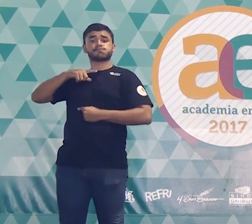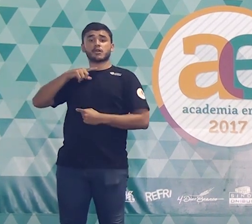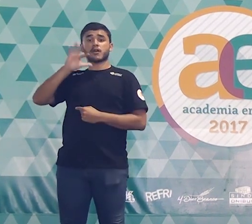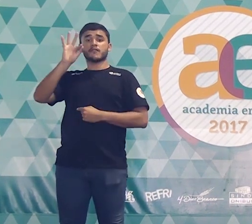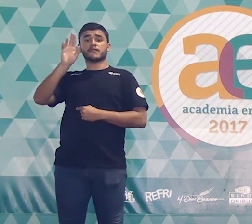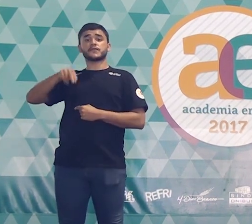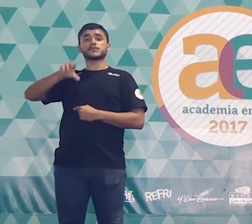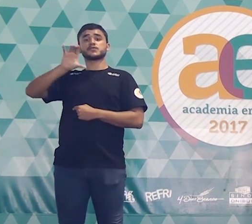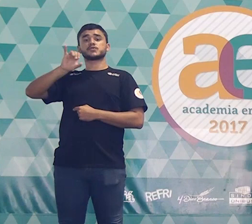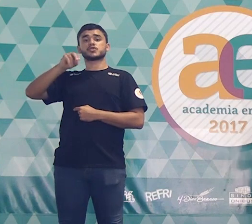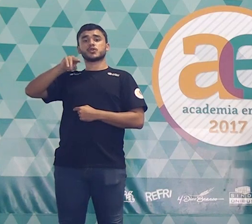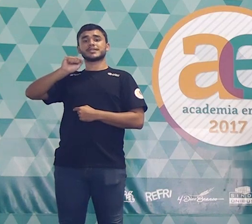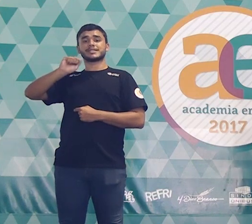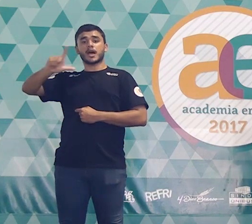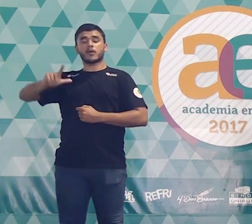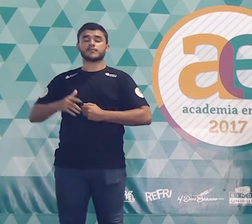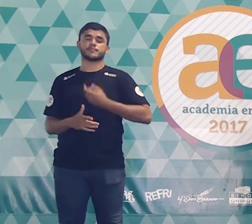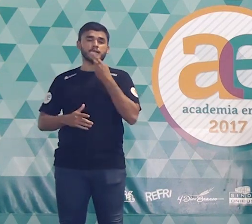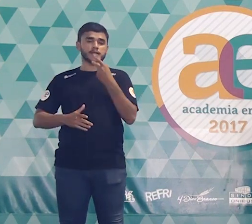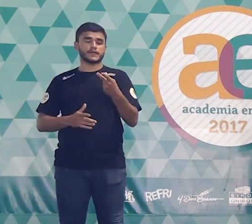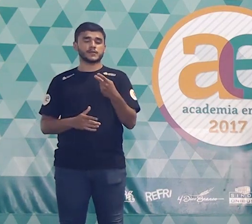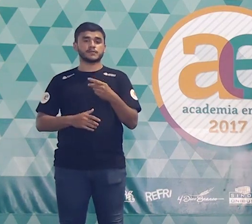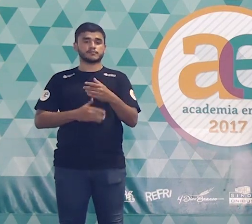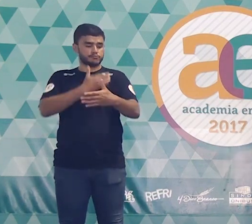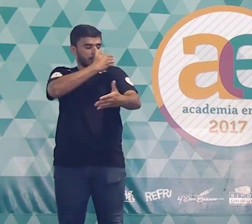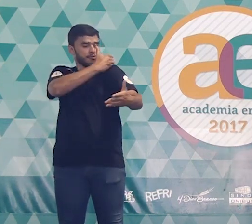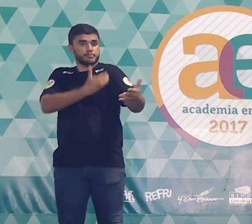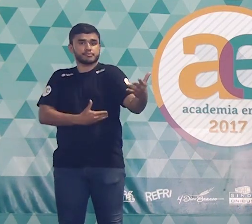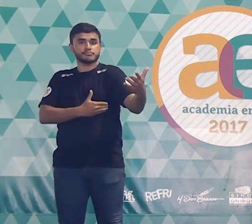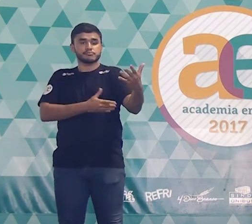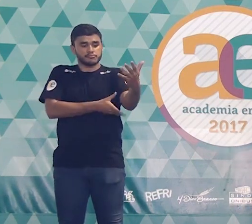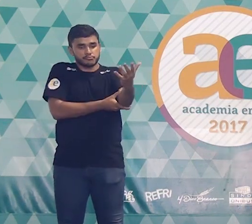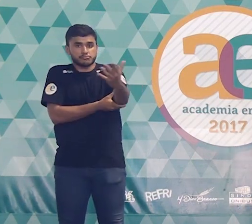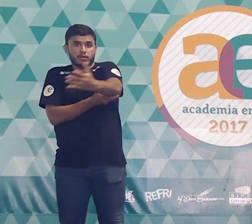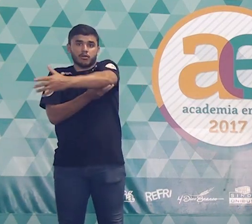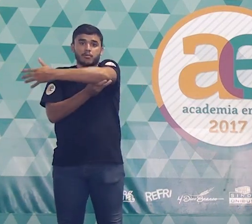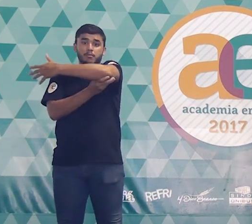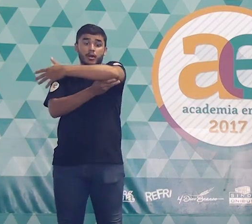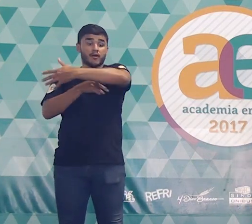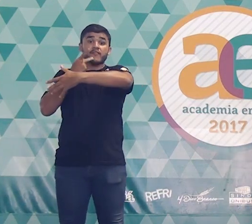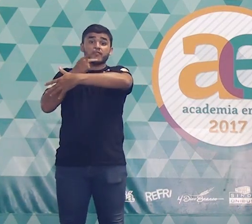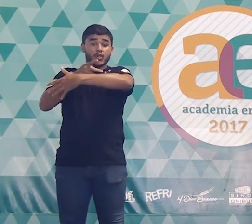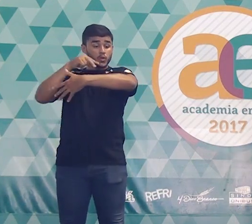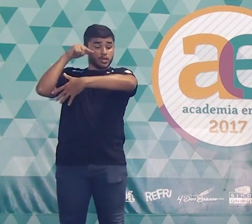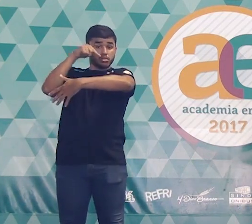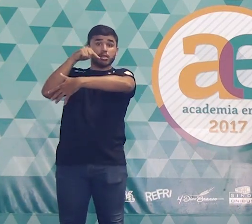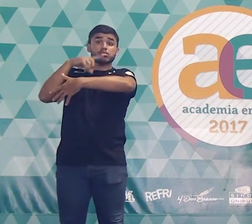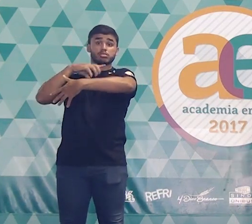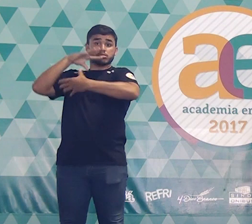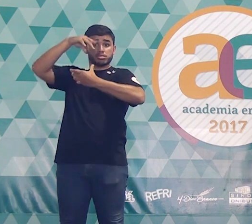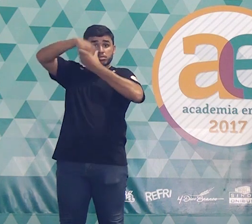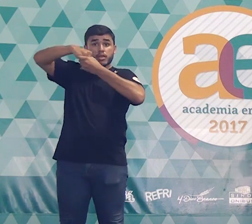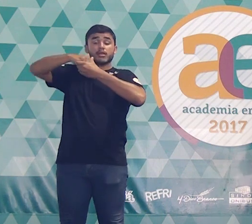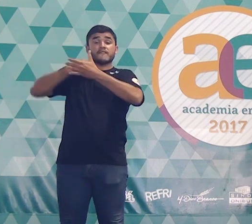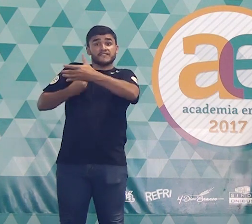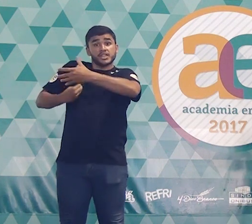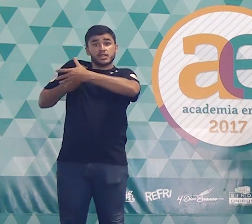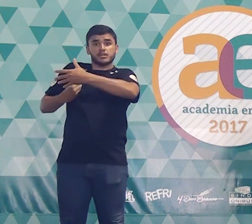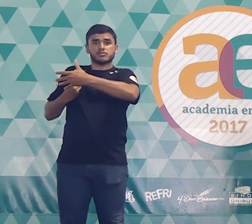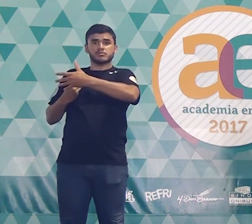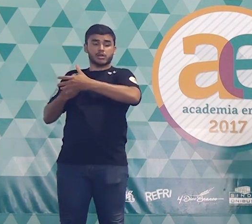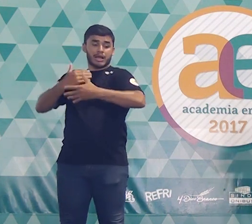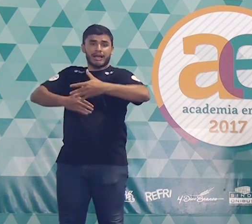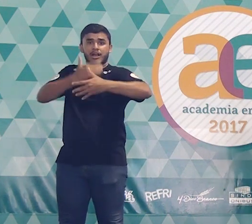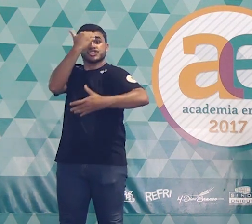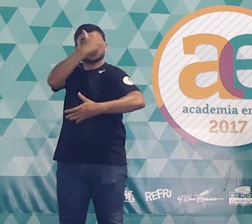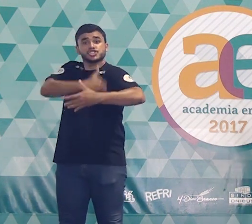por exemplo, pegar o meu braço e arrancar o meu braço ainda contém vida. No